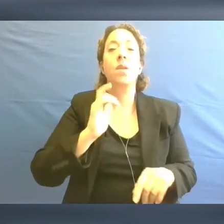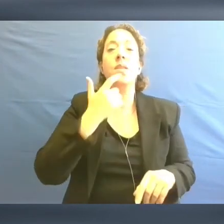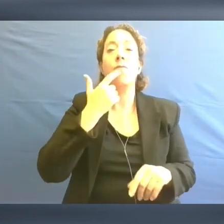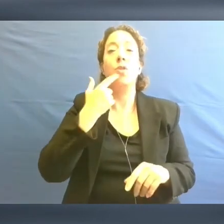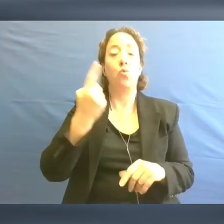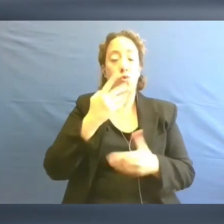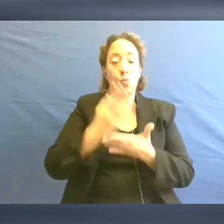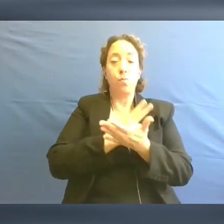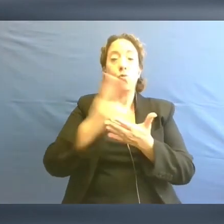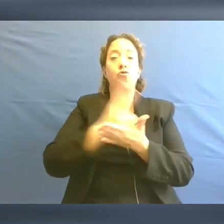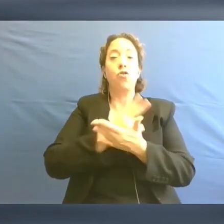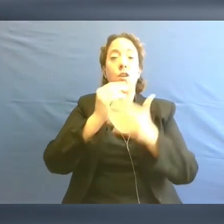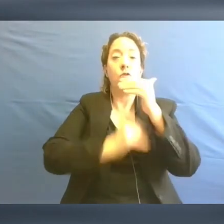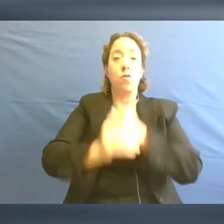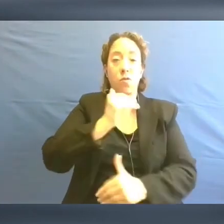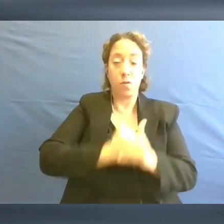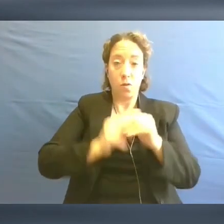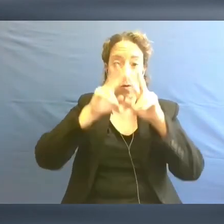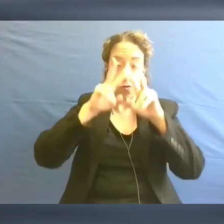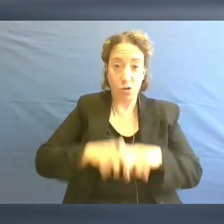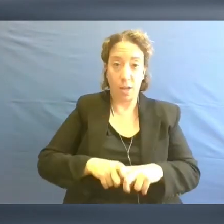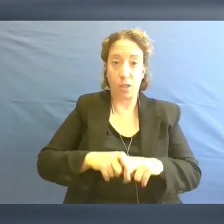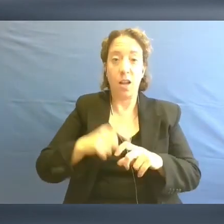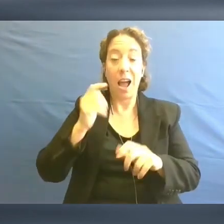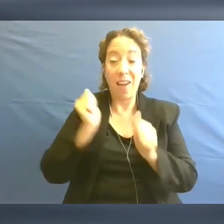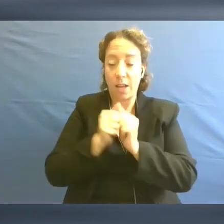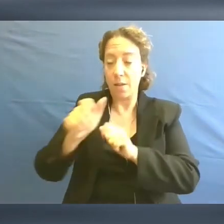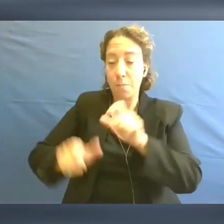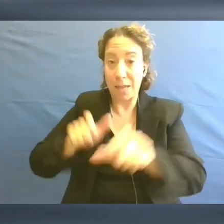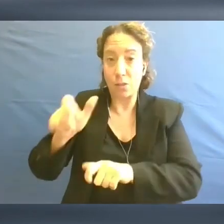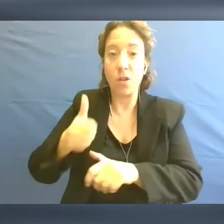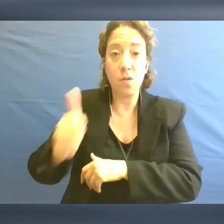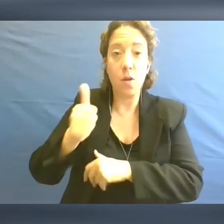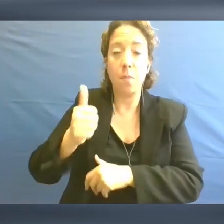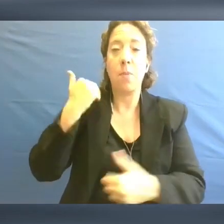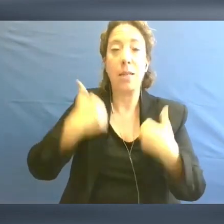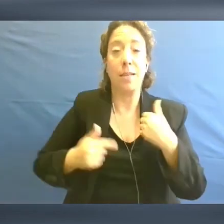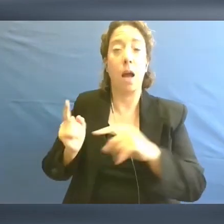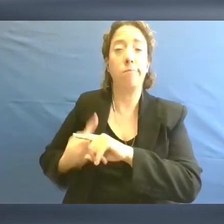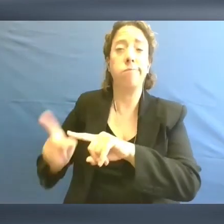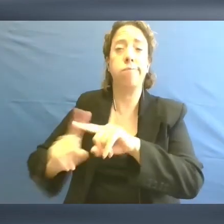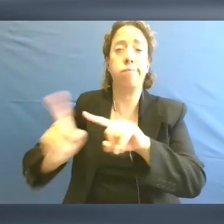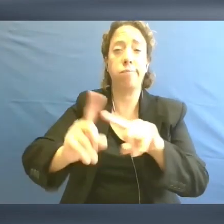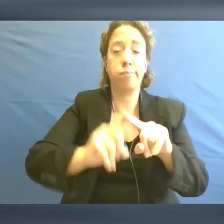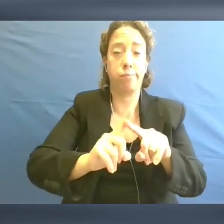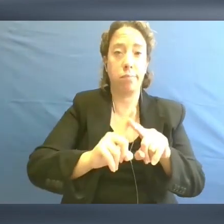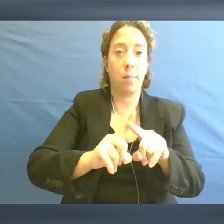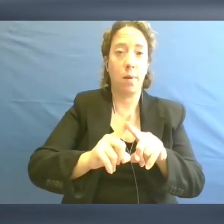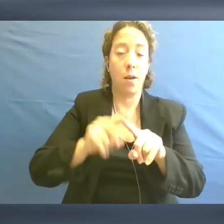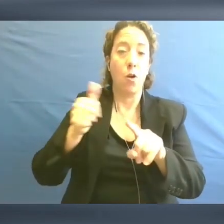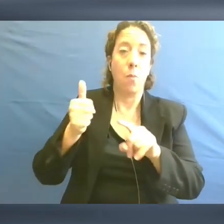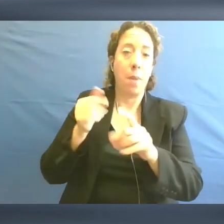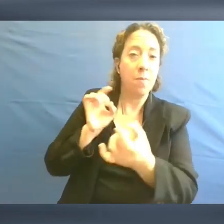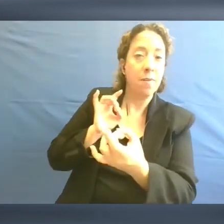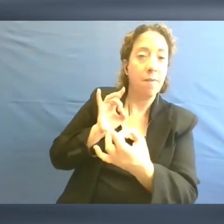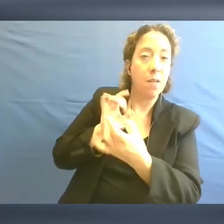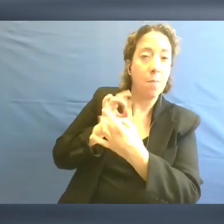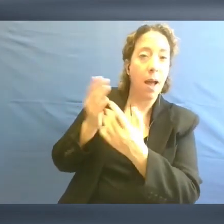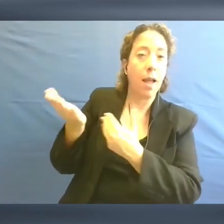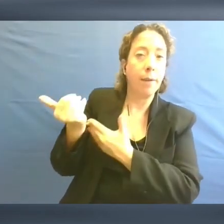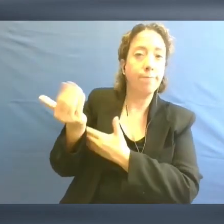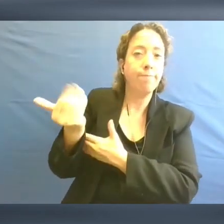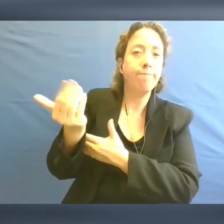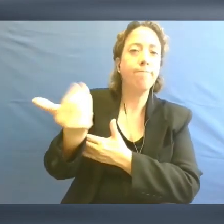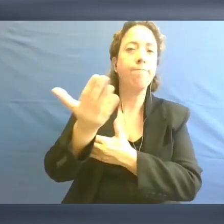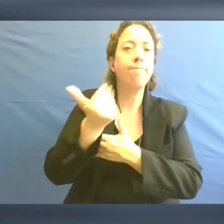recherche sur un ensemble de personnes avec des handicaps différents qui vont nous donner un feedback